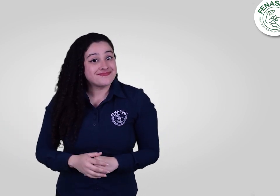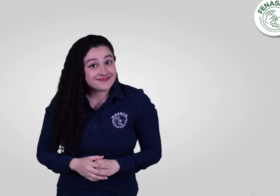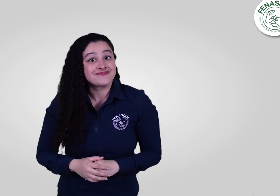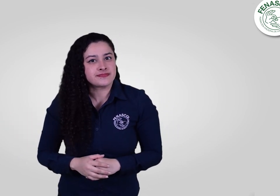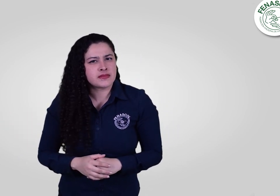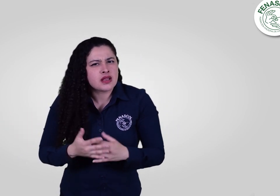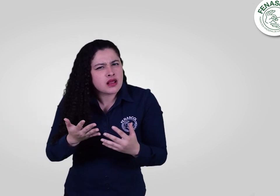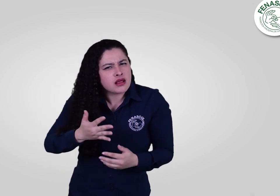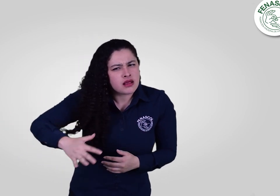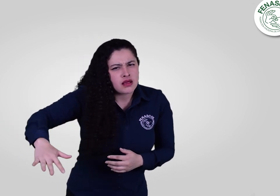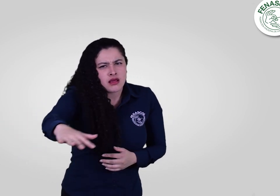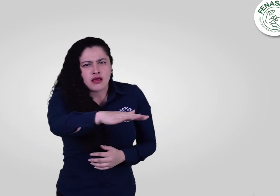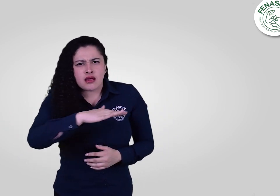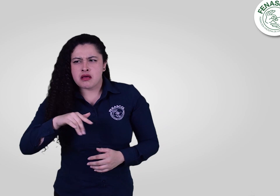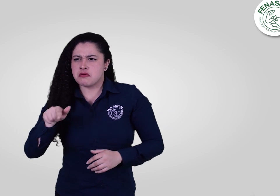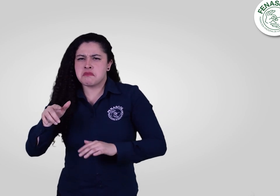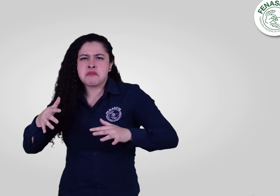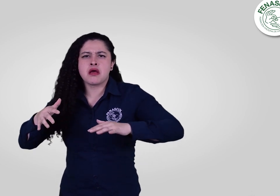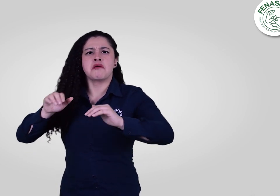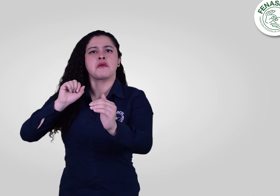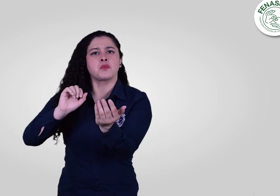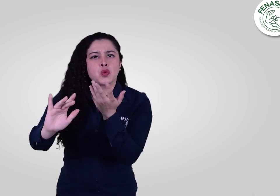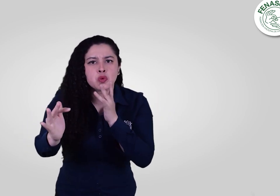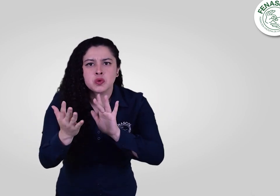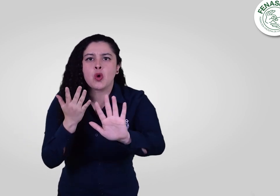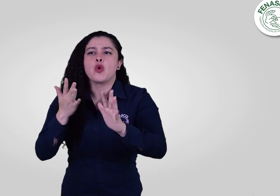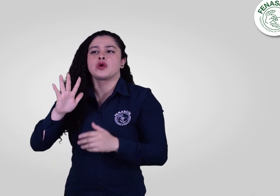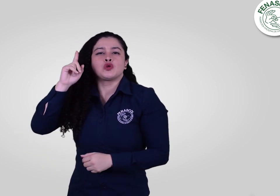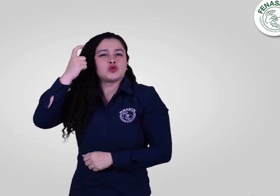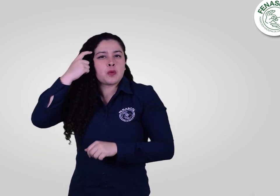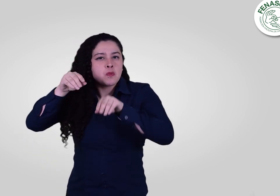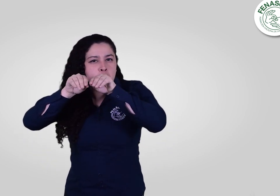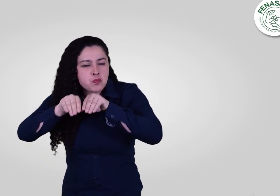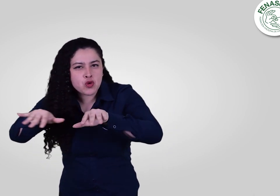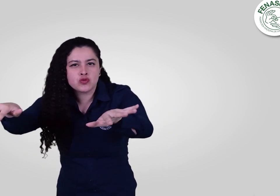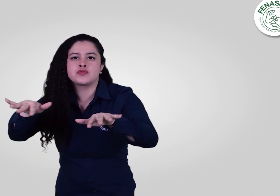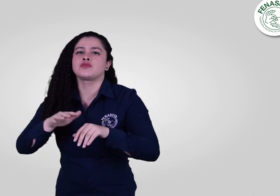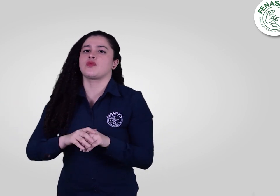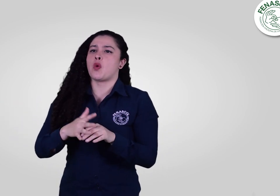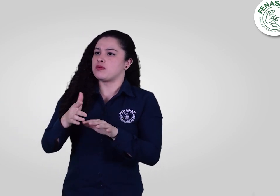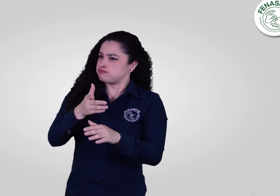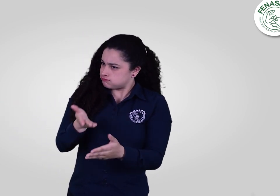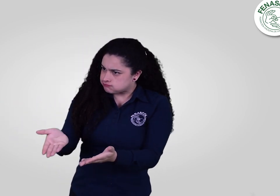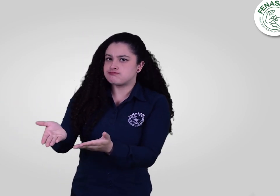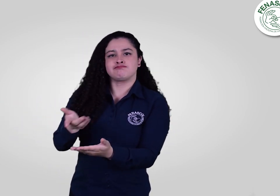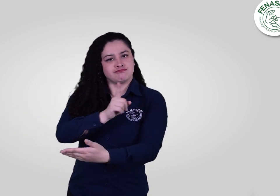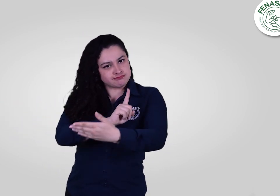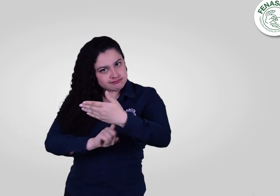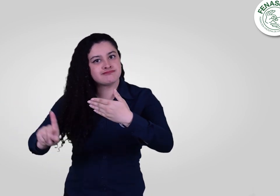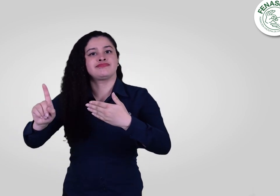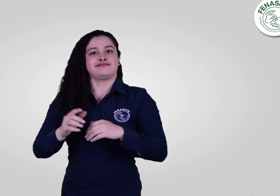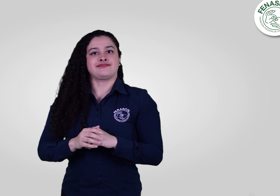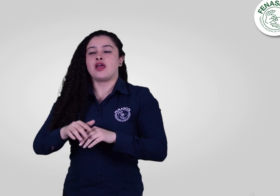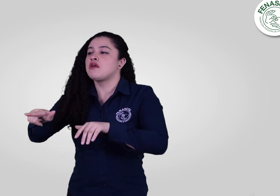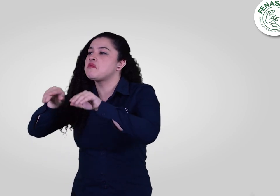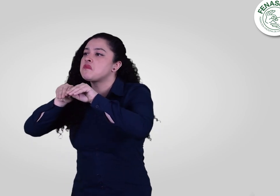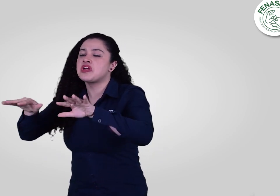el espacio público los bienes públicos los lugares abiertos al público y los servicios públicos